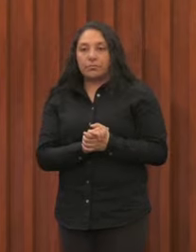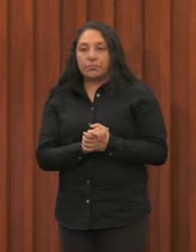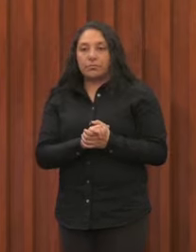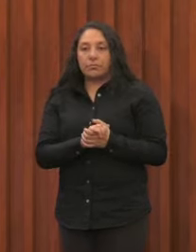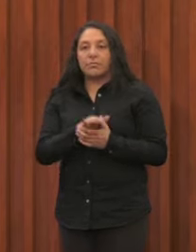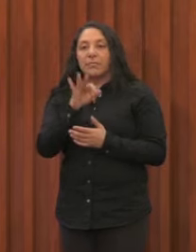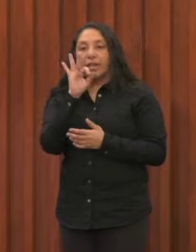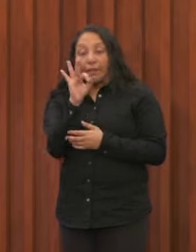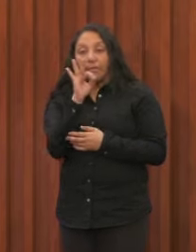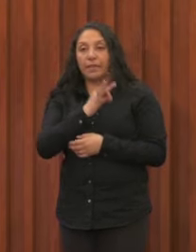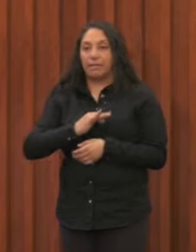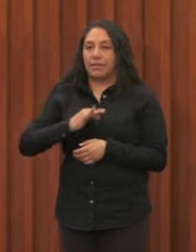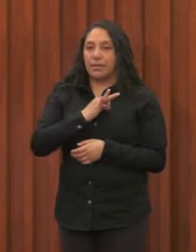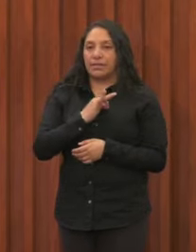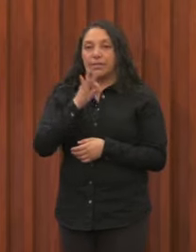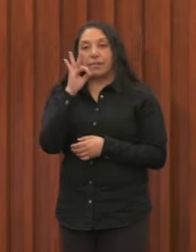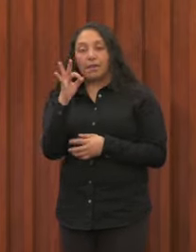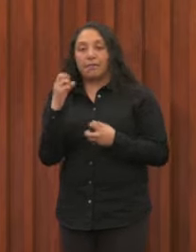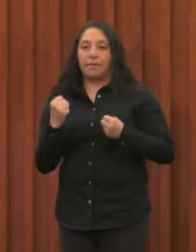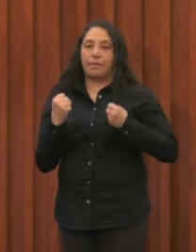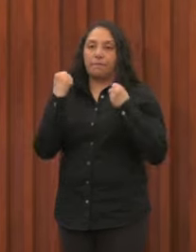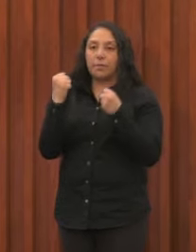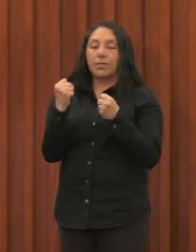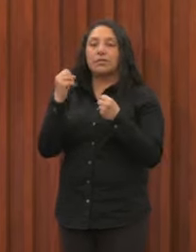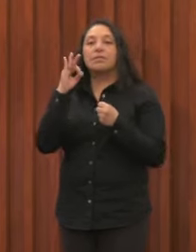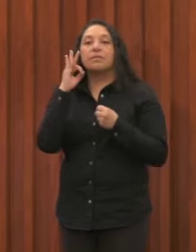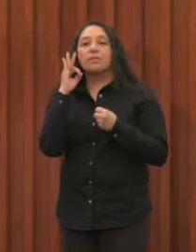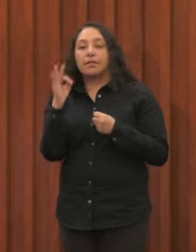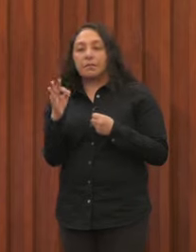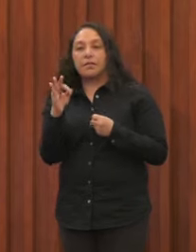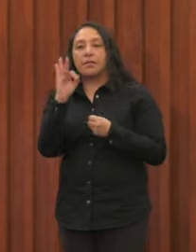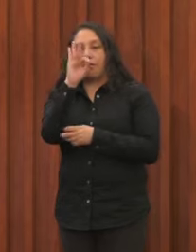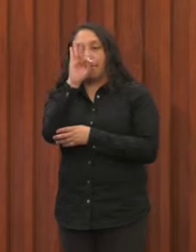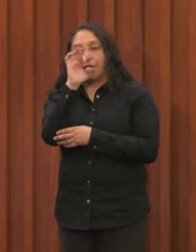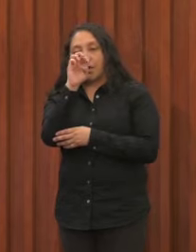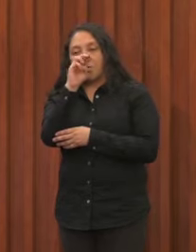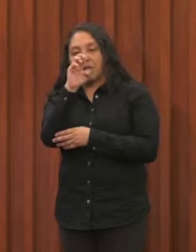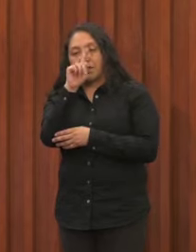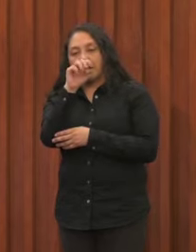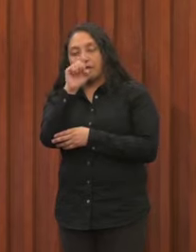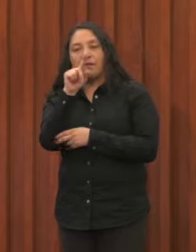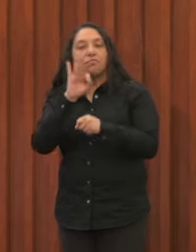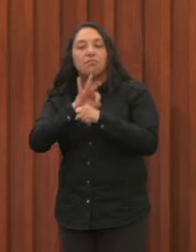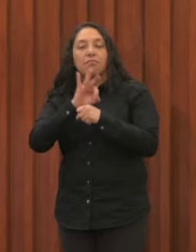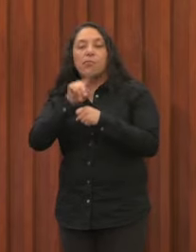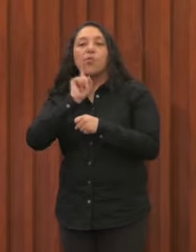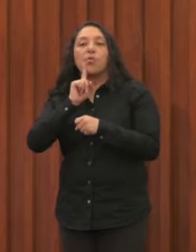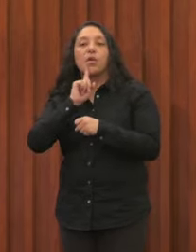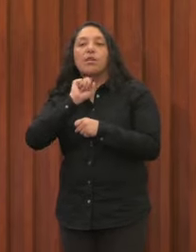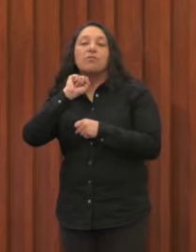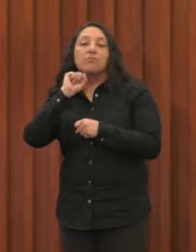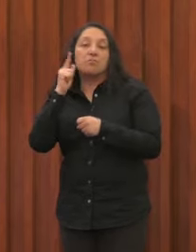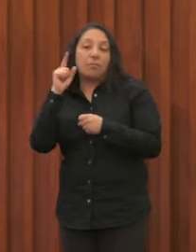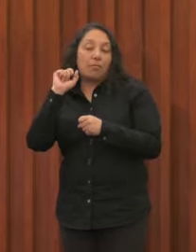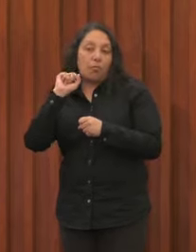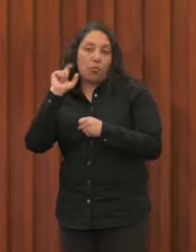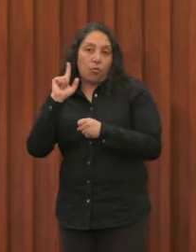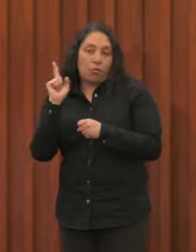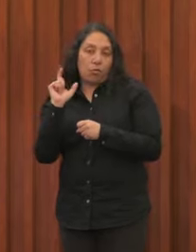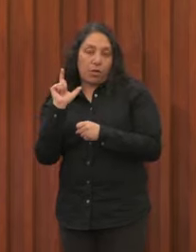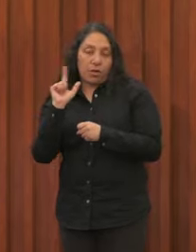F de felices, F de fuertes, F de feministas. Y espero que en algún momento podamos lograrlo, como tú dices, en un